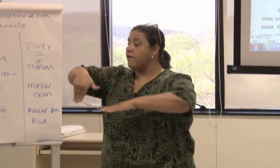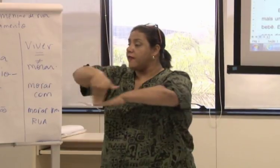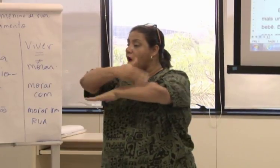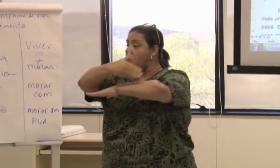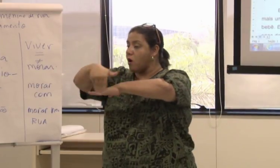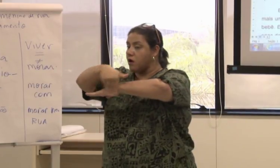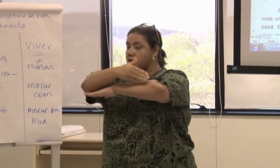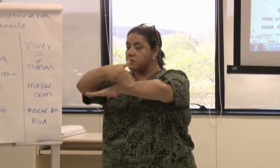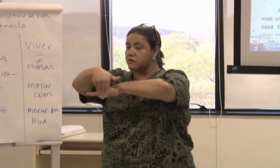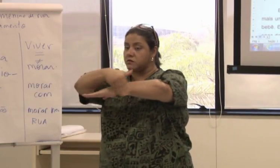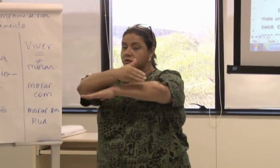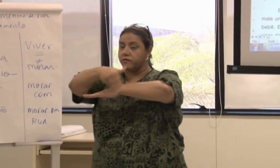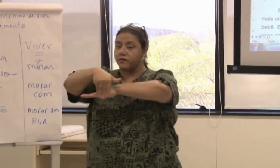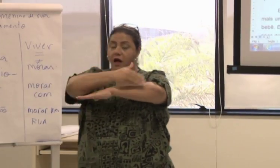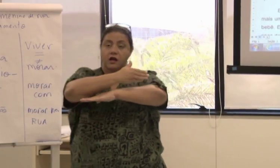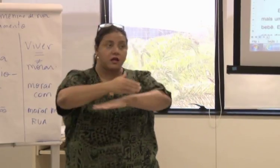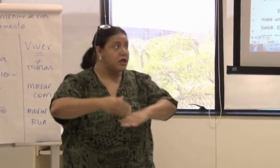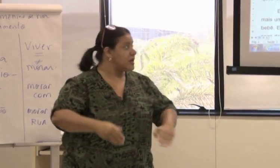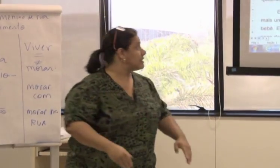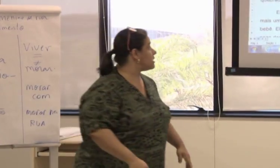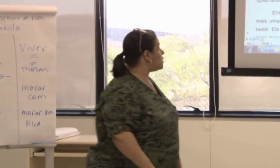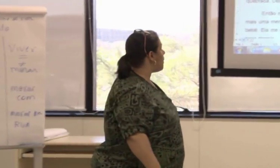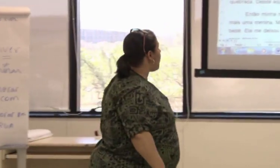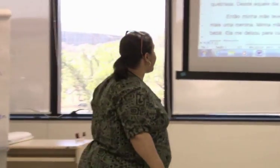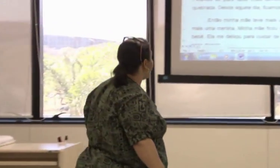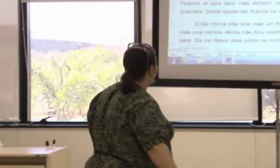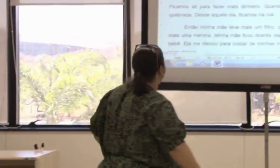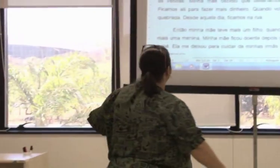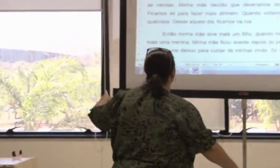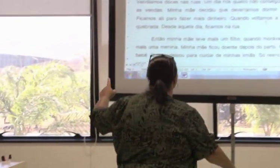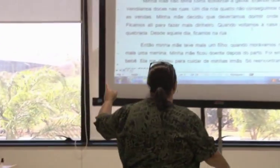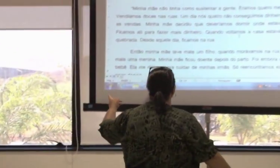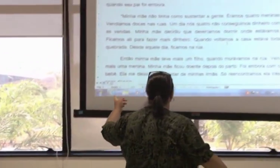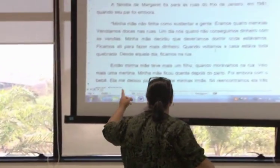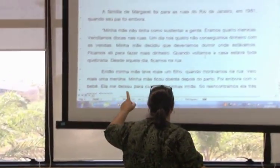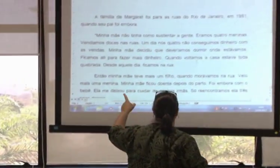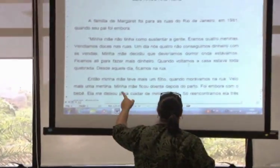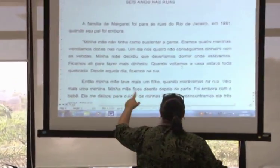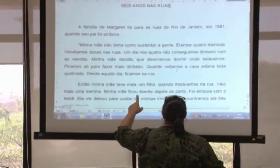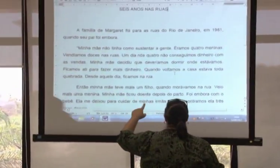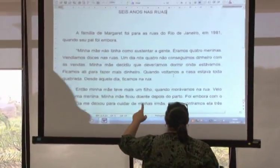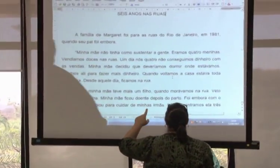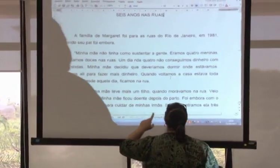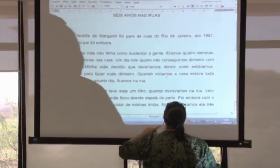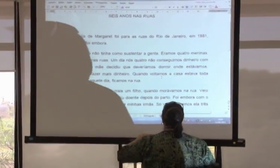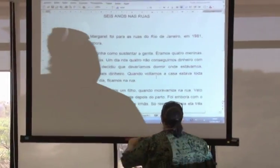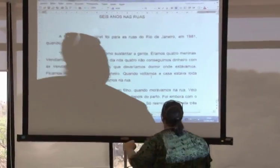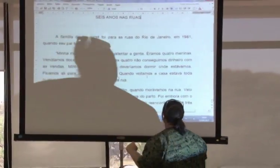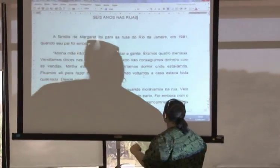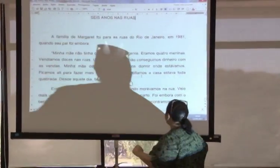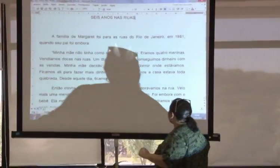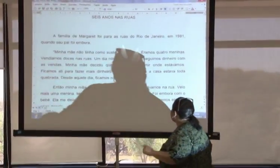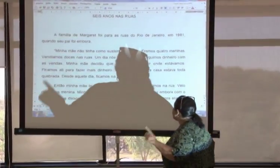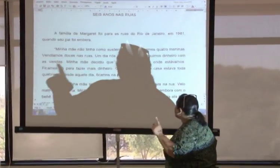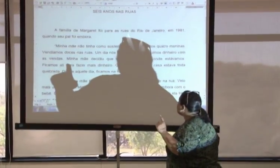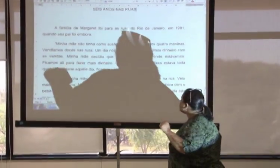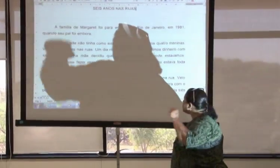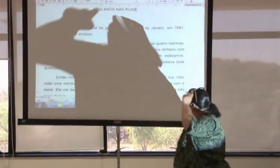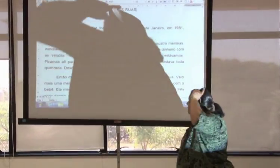Na rua. Tá? Se a gente for parar, a família de Margarete foi para as ruas do Rio de Janeiro em